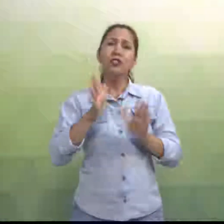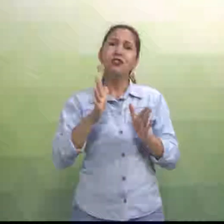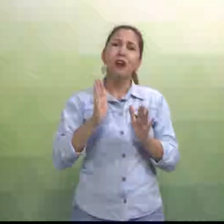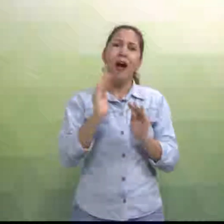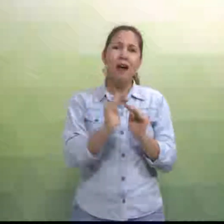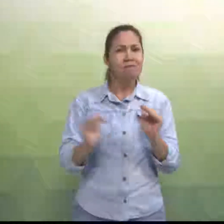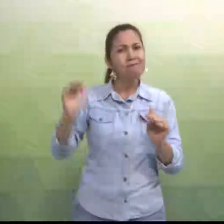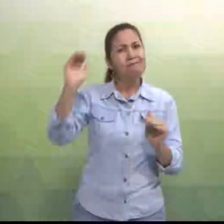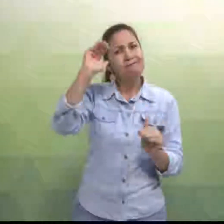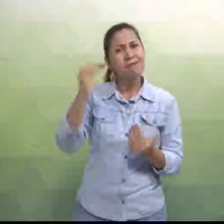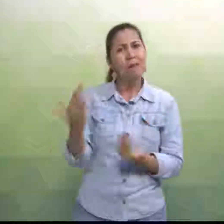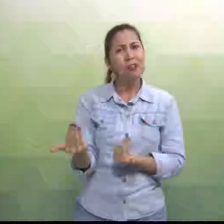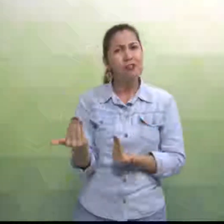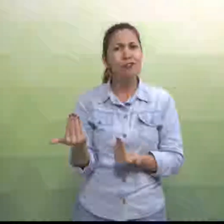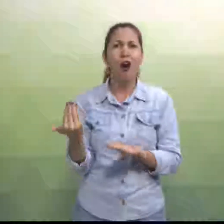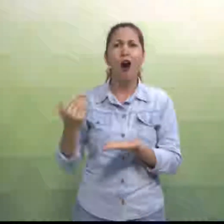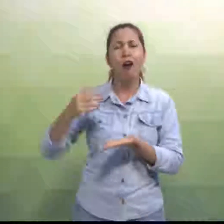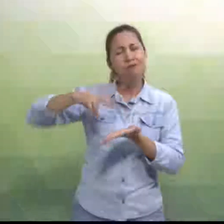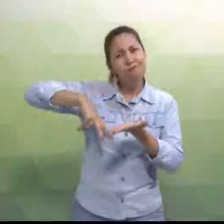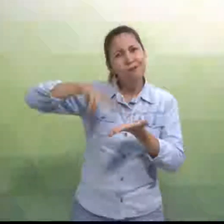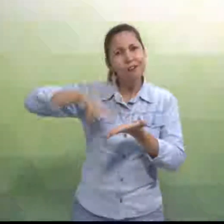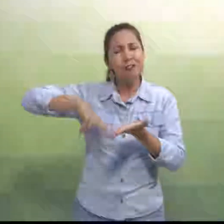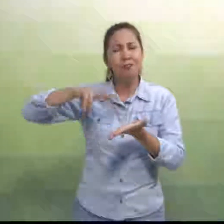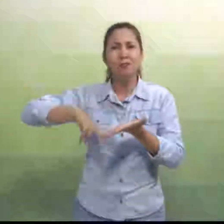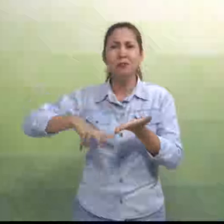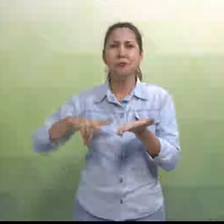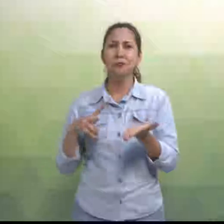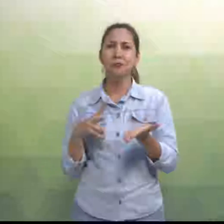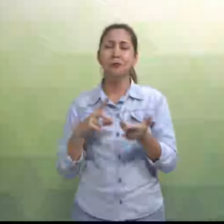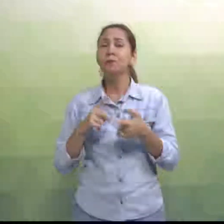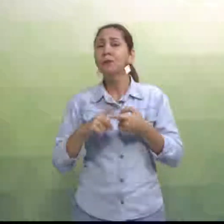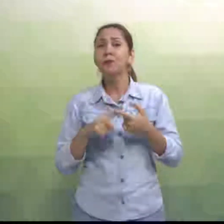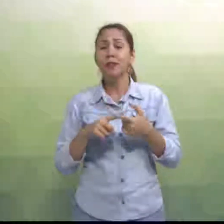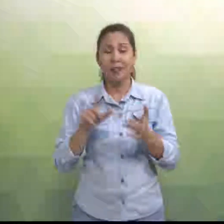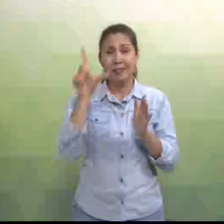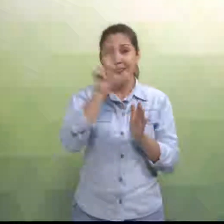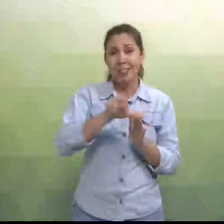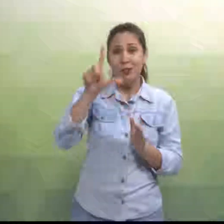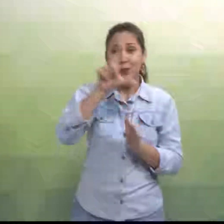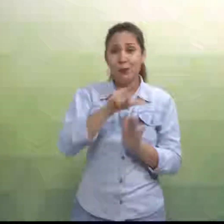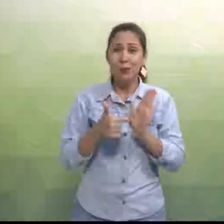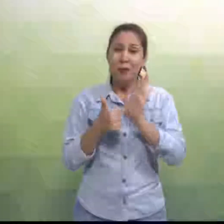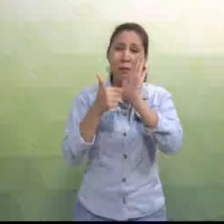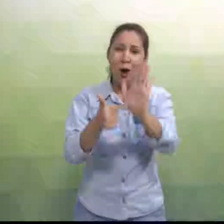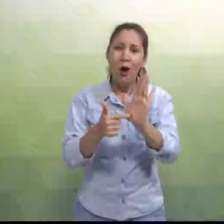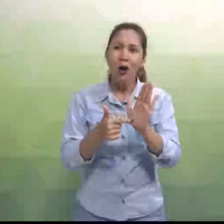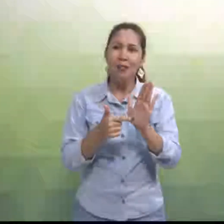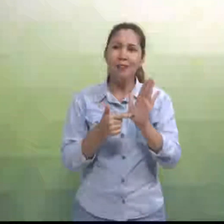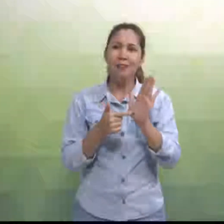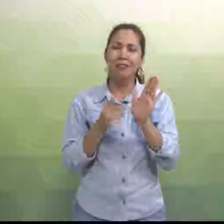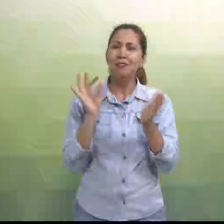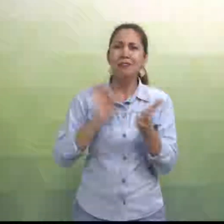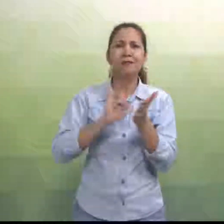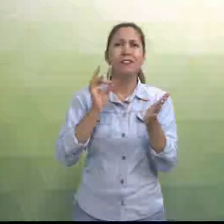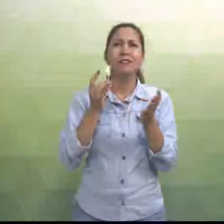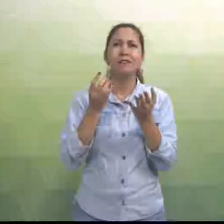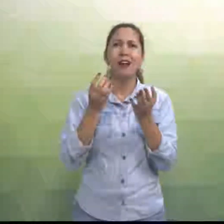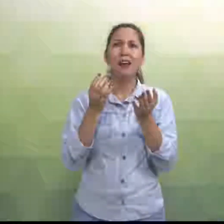Não. Ele deve entender essa diferença. Também, a literatura tem o campo